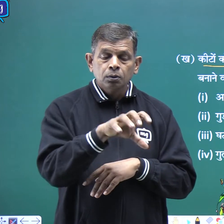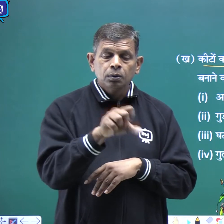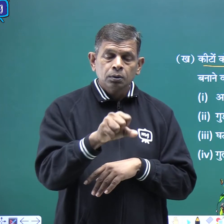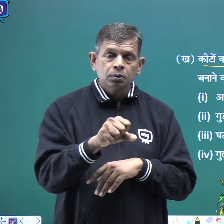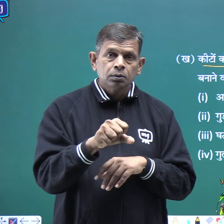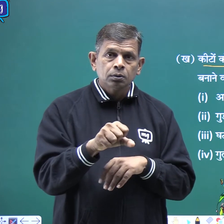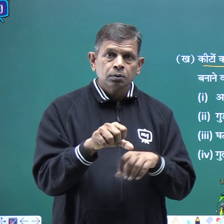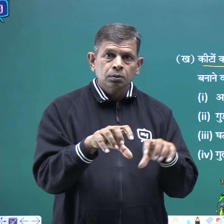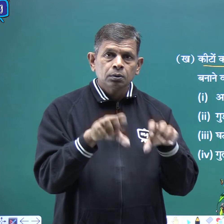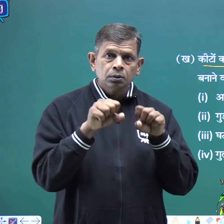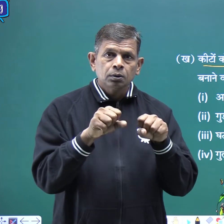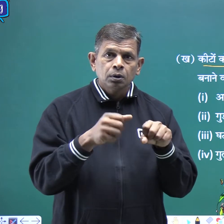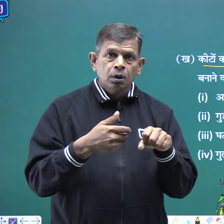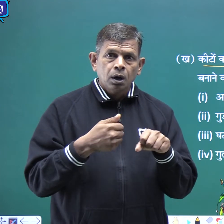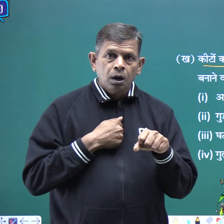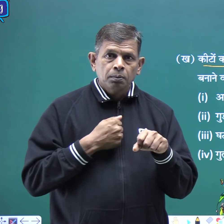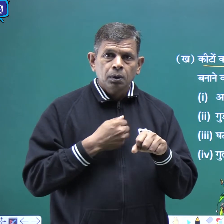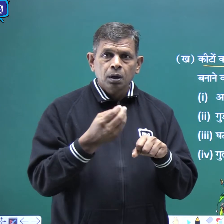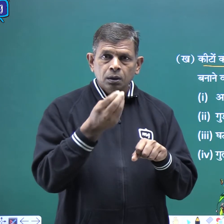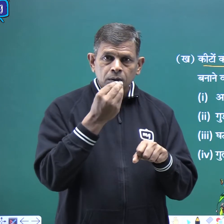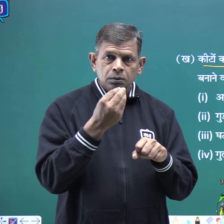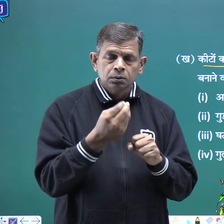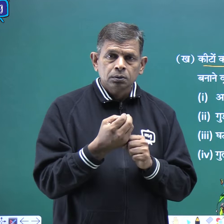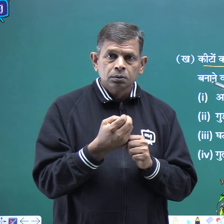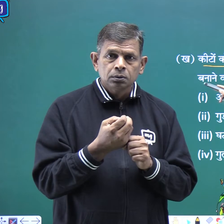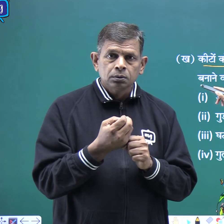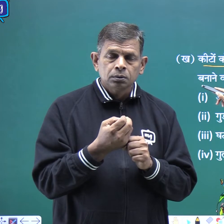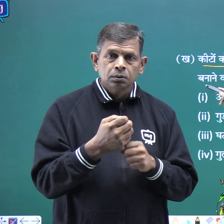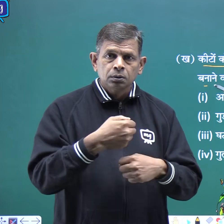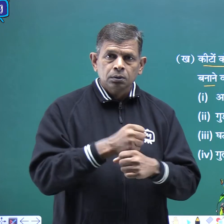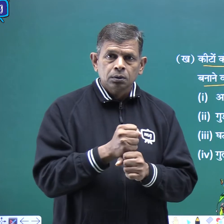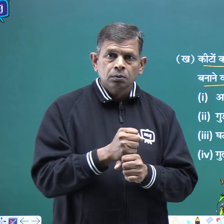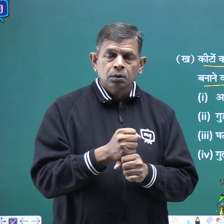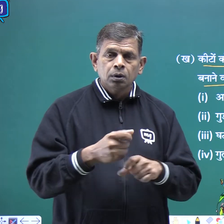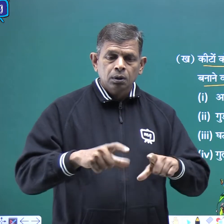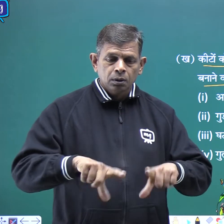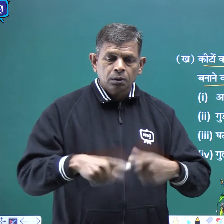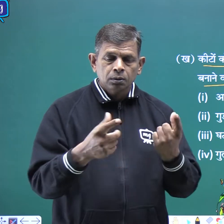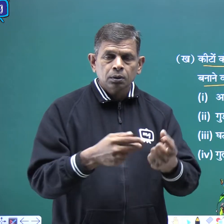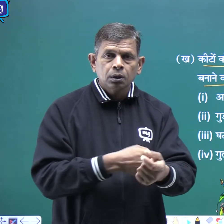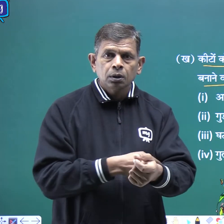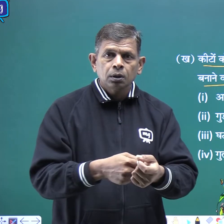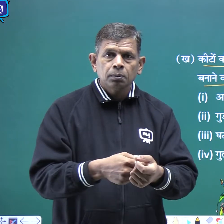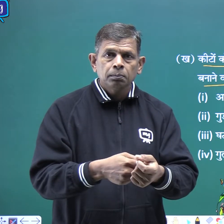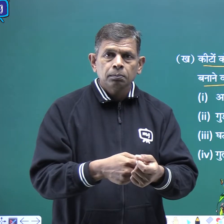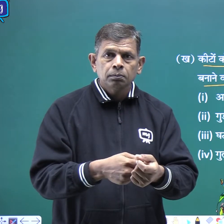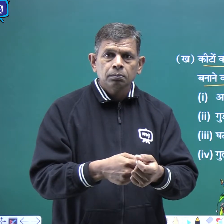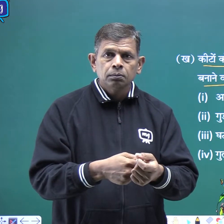पकड़कर अपना आहार बनाने वाले पादप का नाम